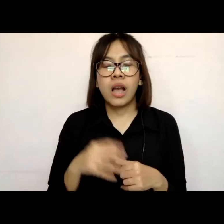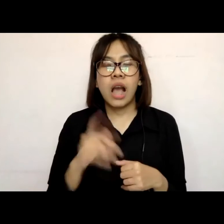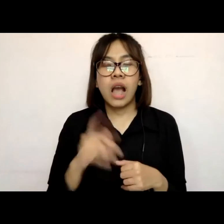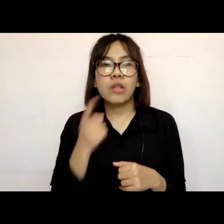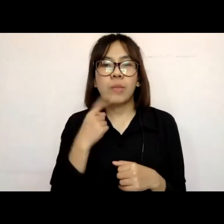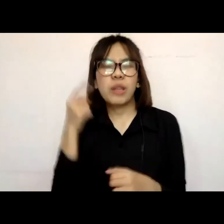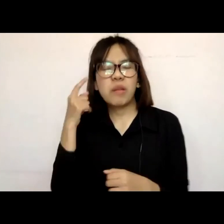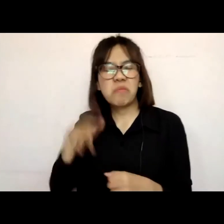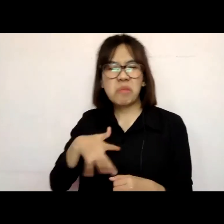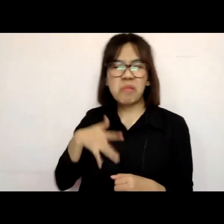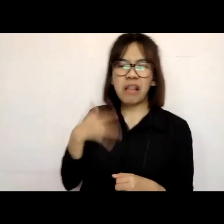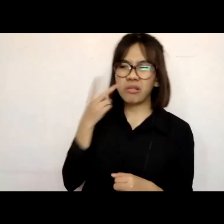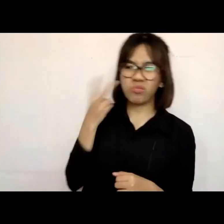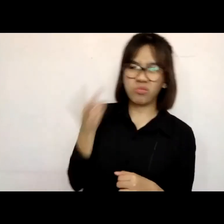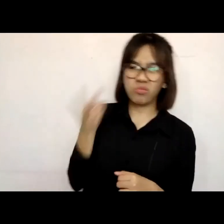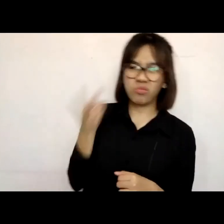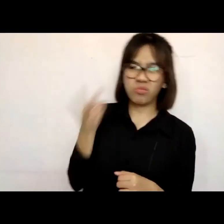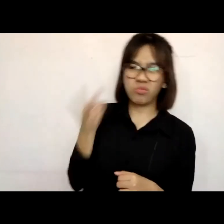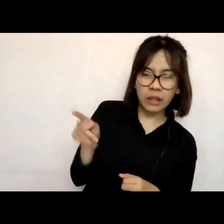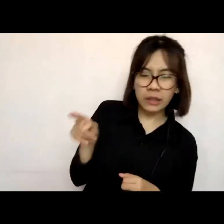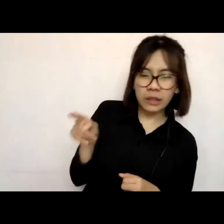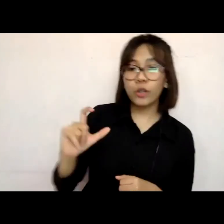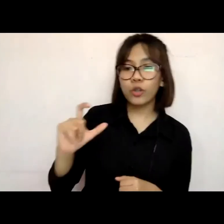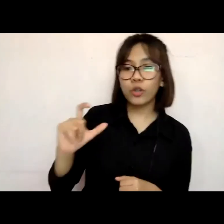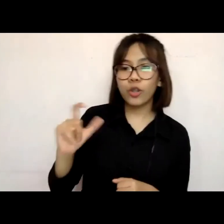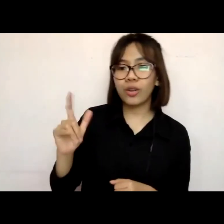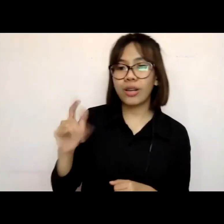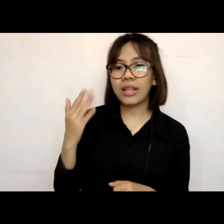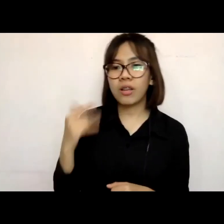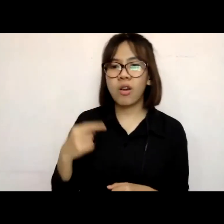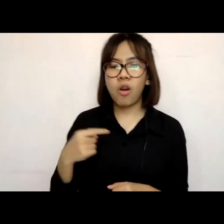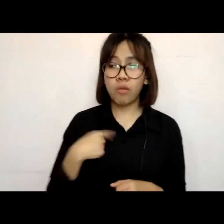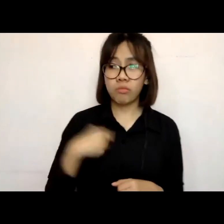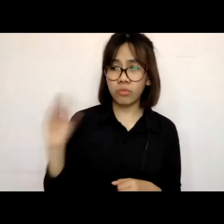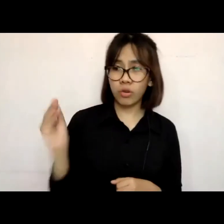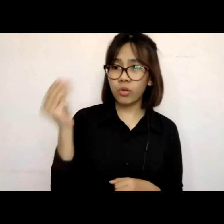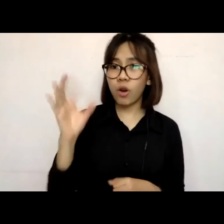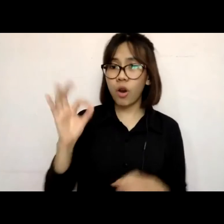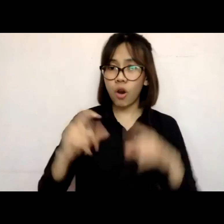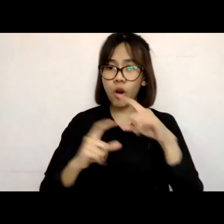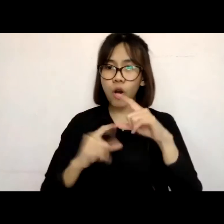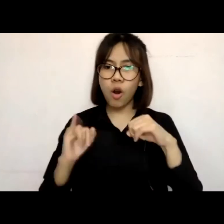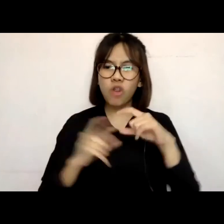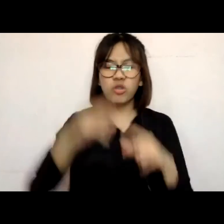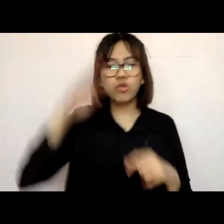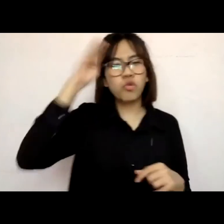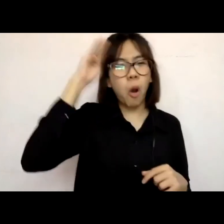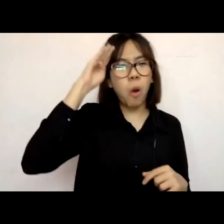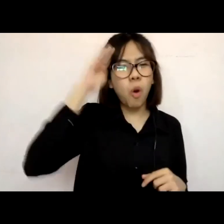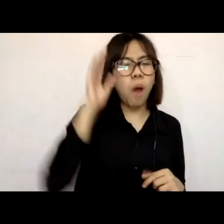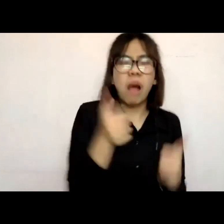Baik, Pak Imam, terima kasih. Jadi apa yang disampaikan Pak Imam tadi juga membuat mata kita terbuka